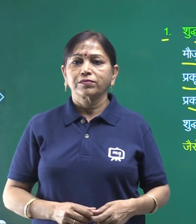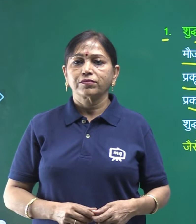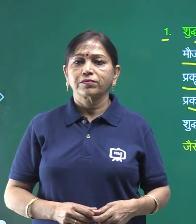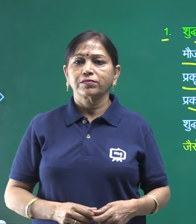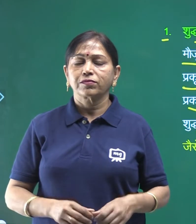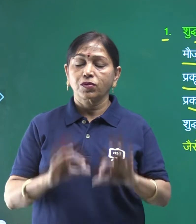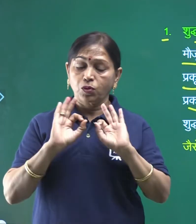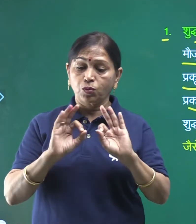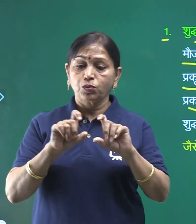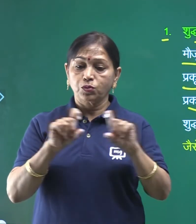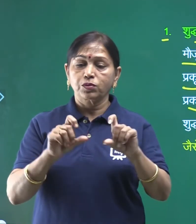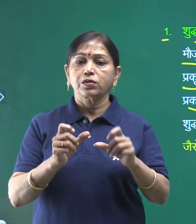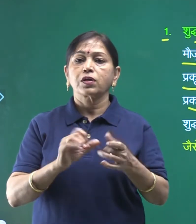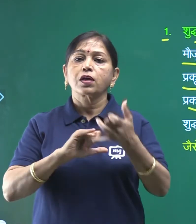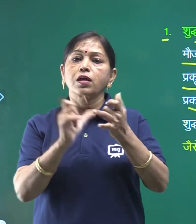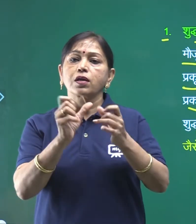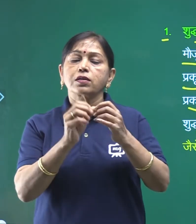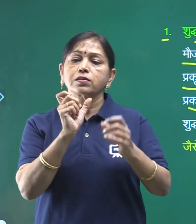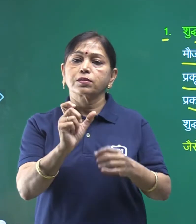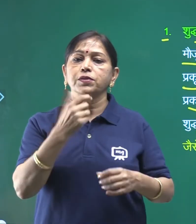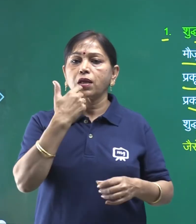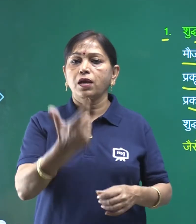शुद्ध पदार्थ कहलाते हैं।